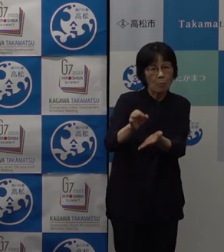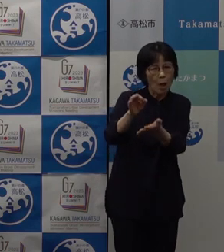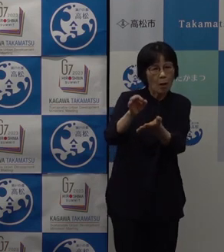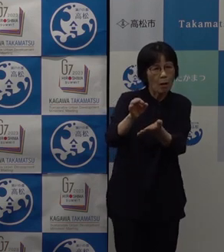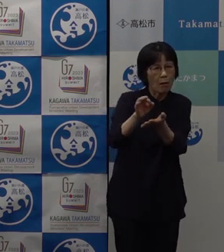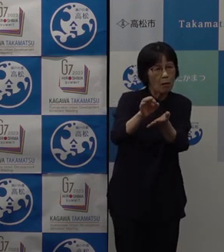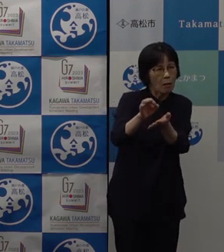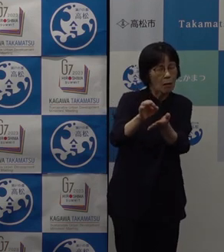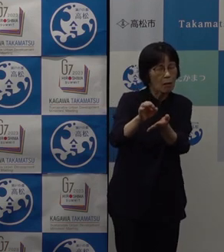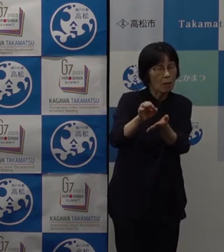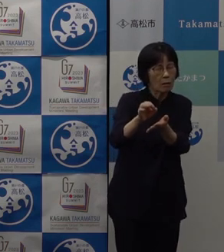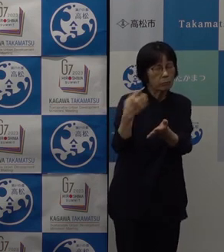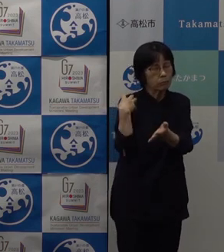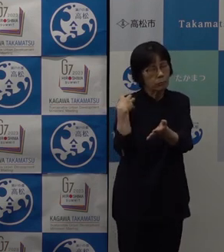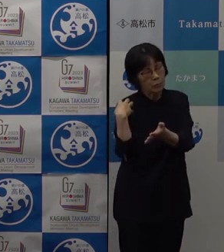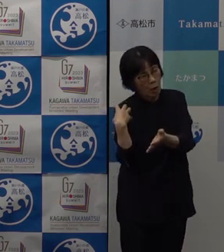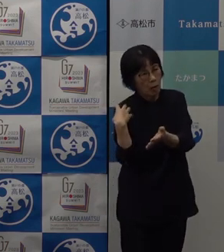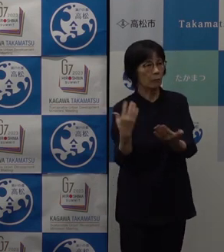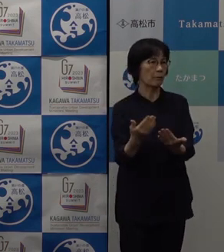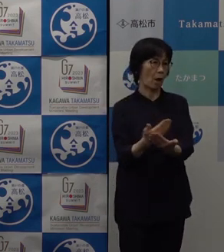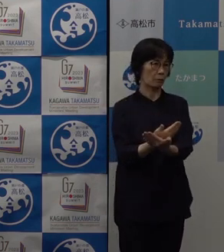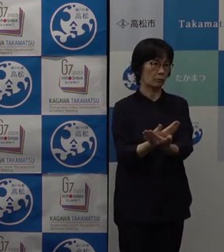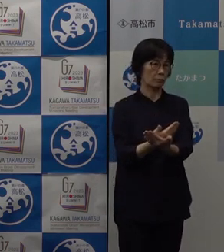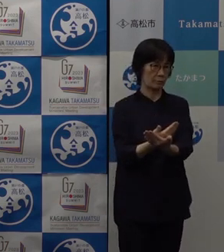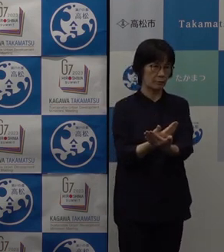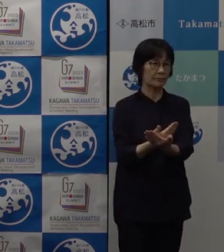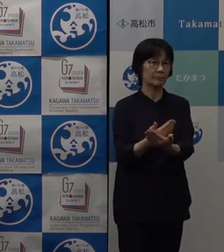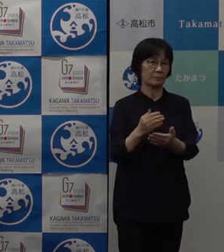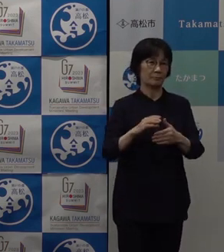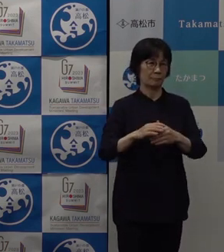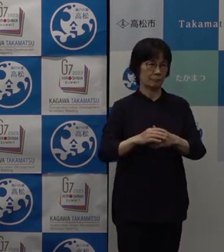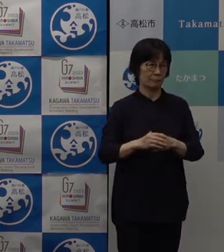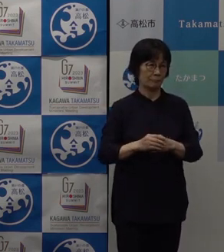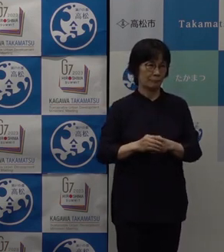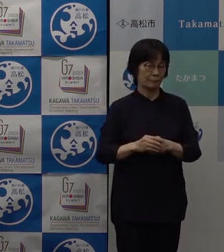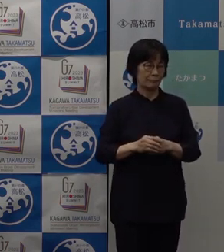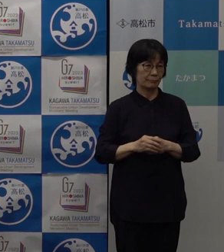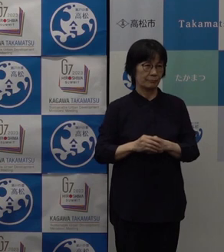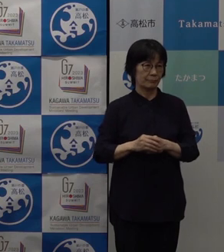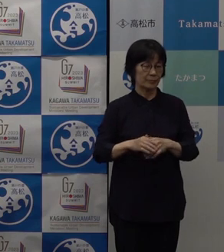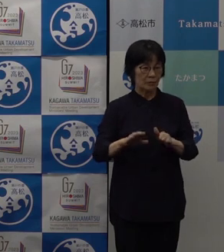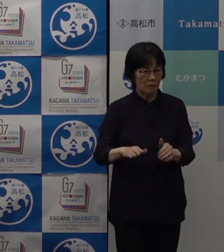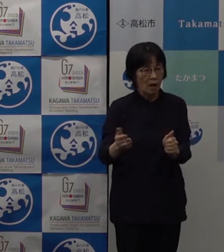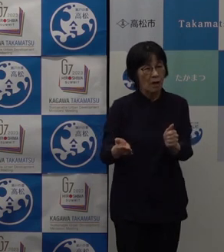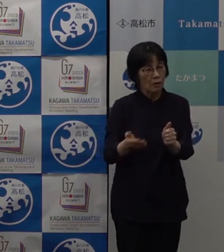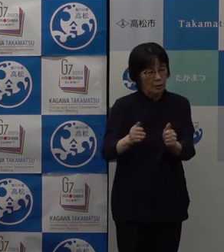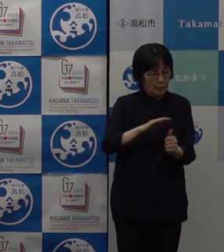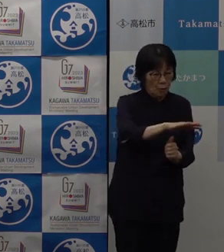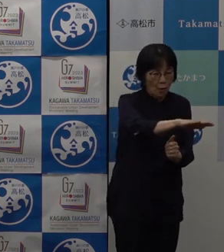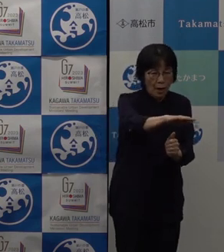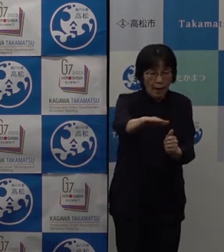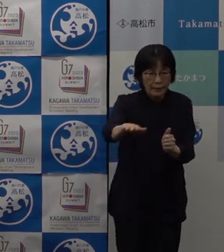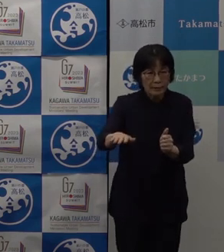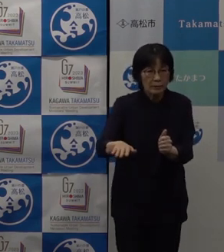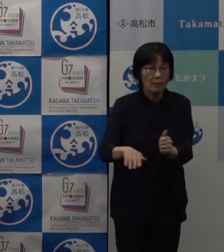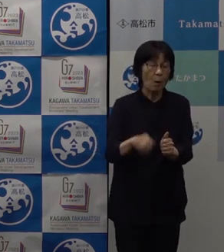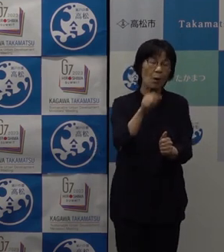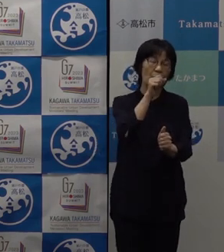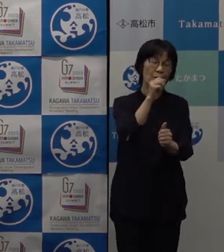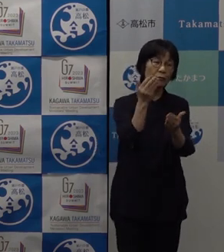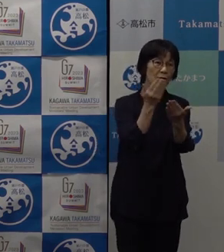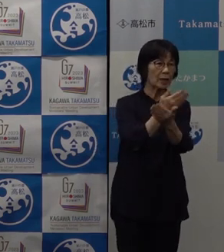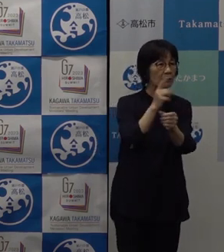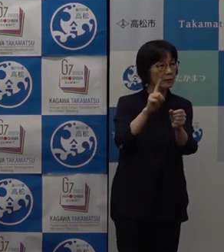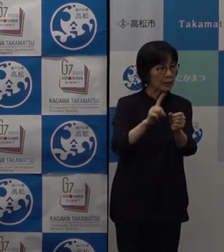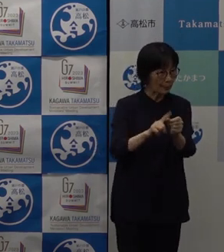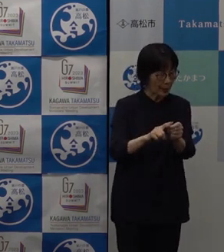的負担が生じるということも、まあ、そういうこともあって、子育て環境を良くするためには、その辺の負担を